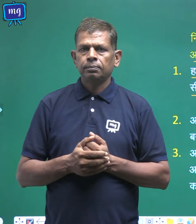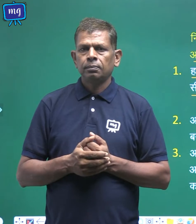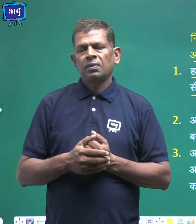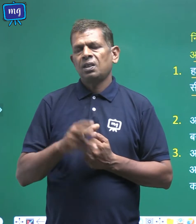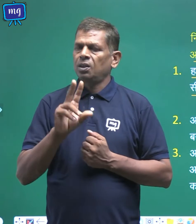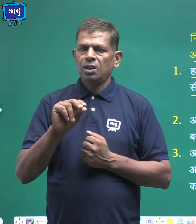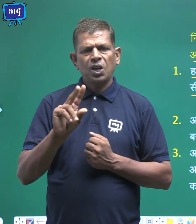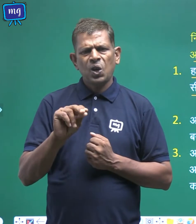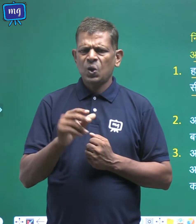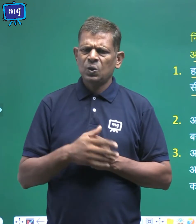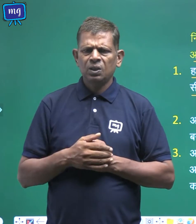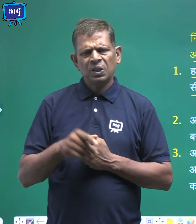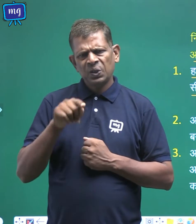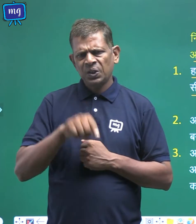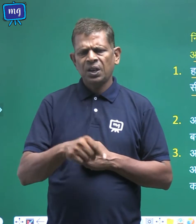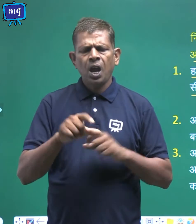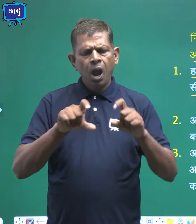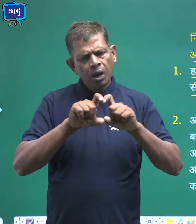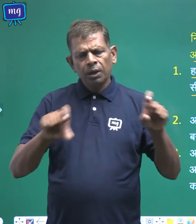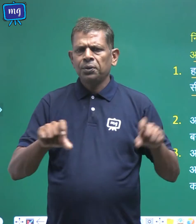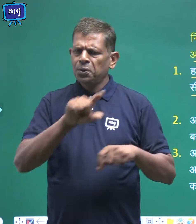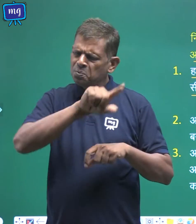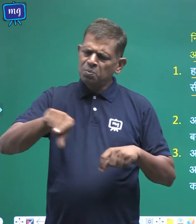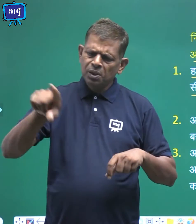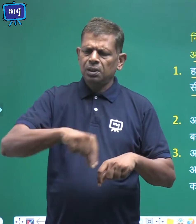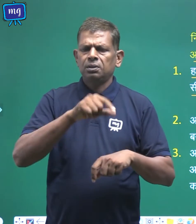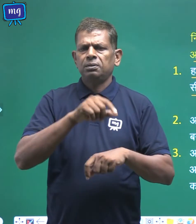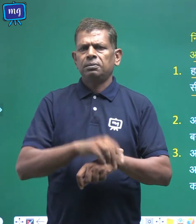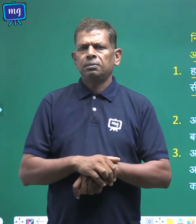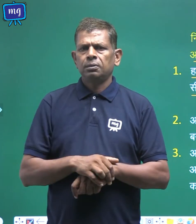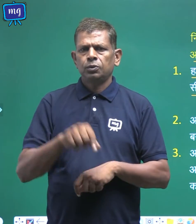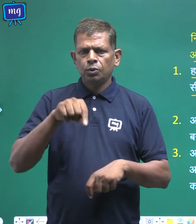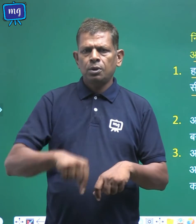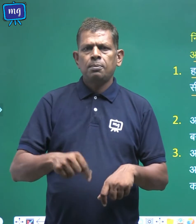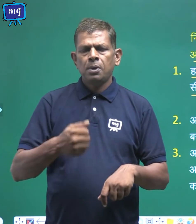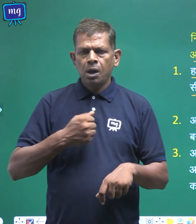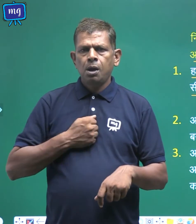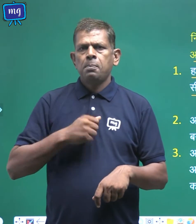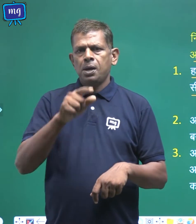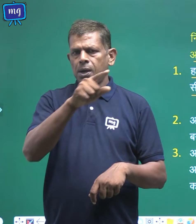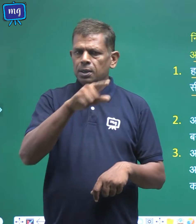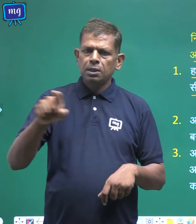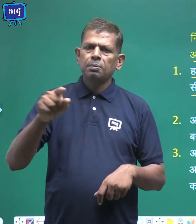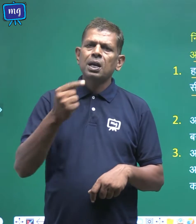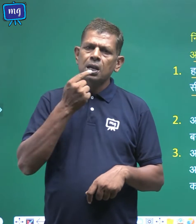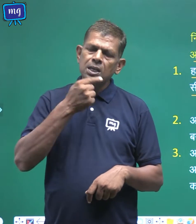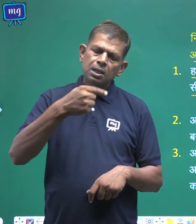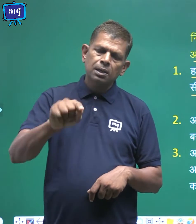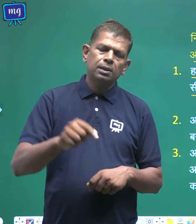नहीं बच्चों, यह कथन गलत है, तो हम असत्य पर निशान लगाएंगे।